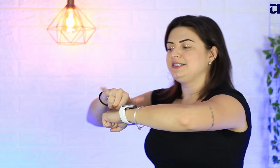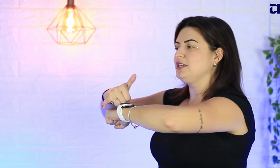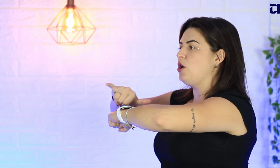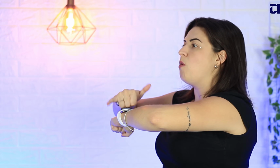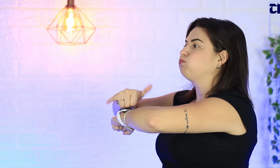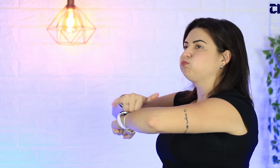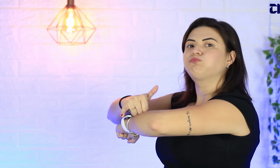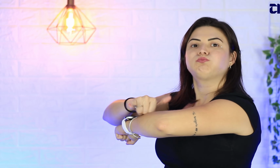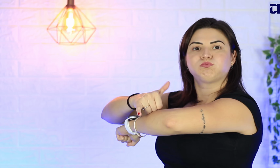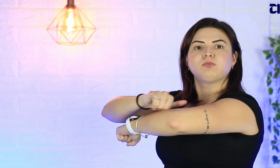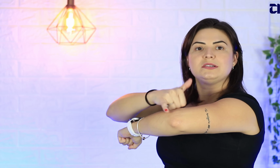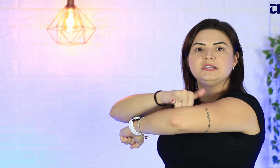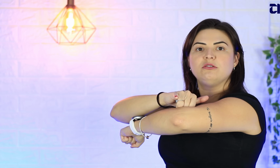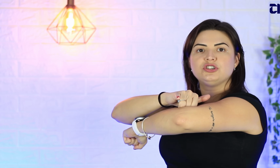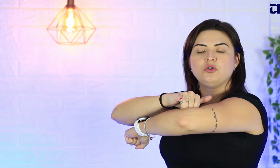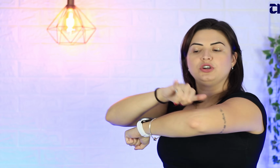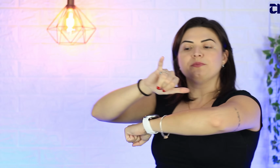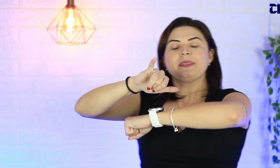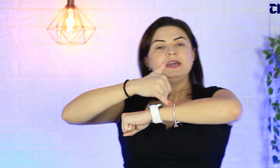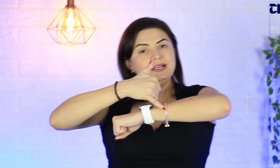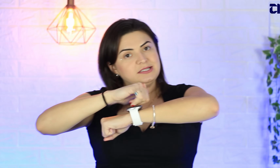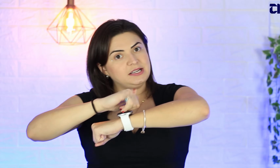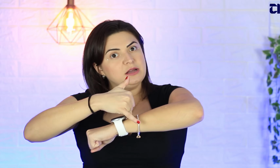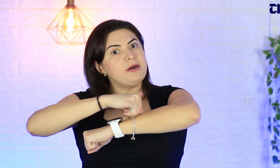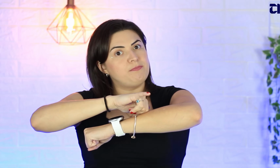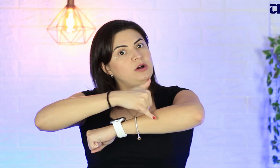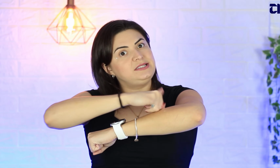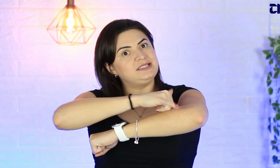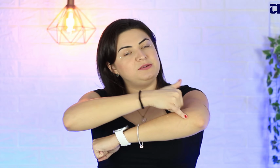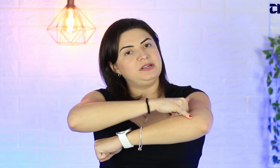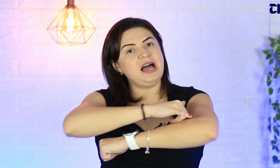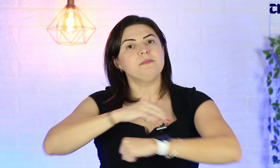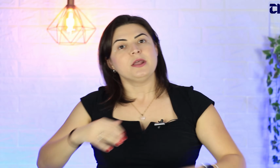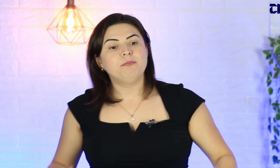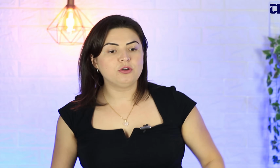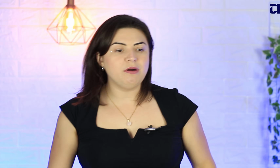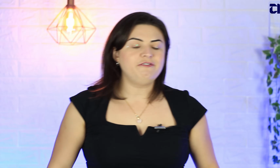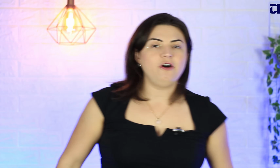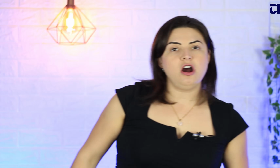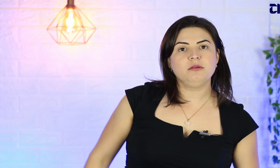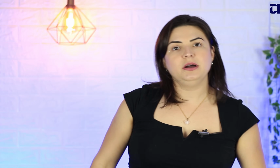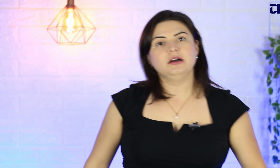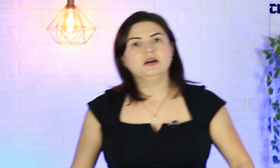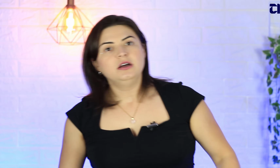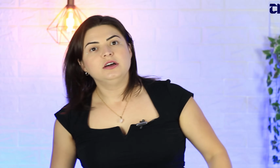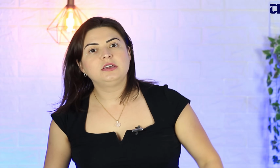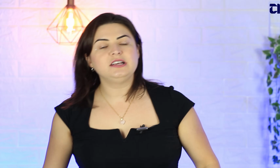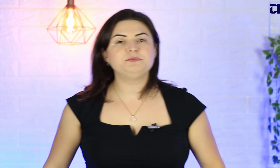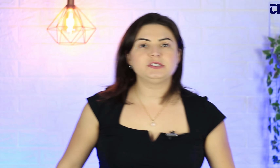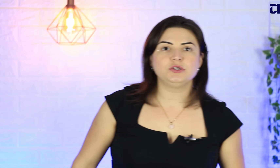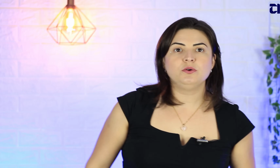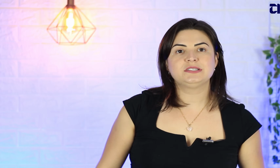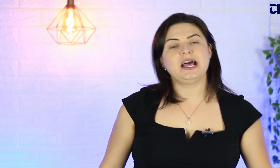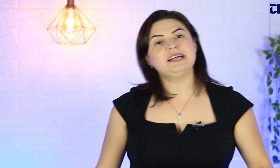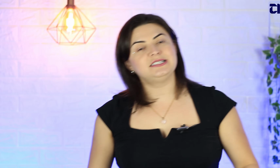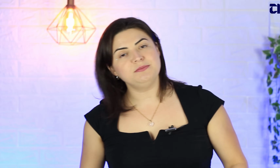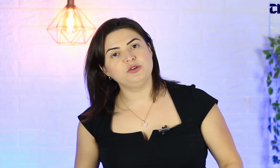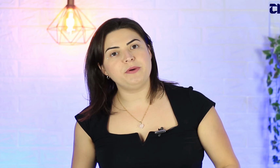esse aqui, ó. Sinal de gordo. Isso aqui também pode se assimilar por uma forma que as pessoas, acima do